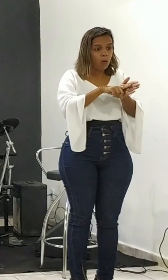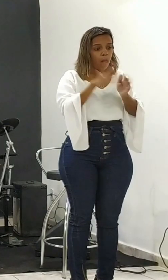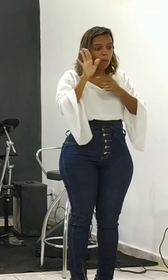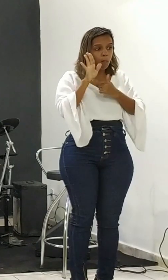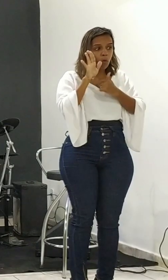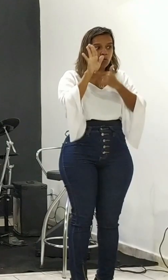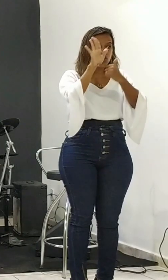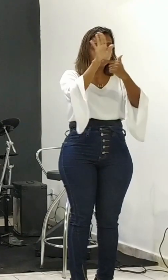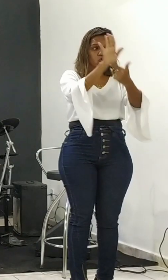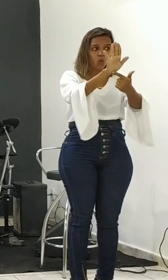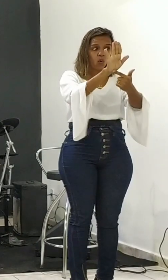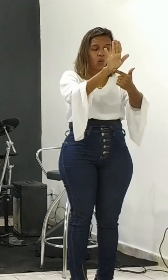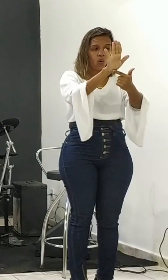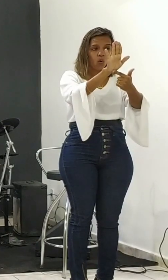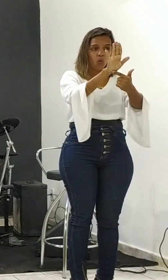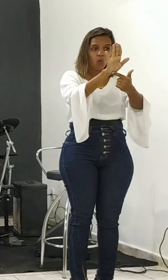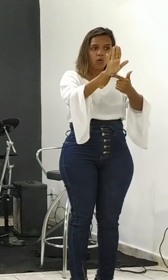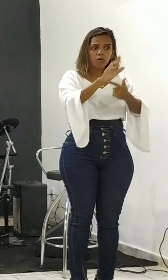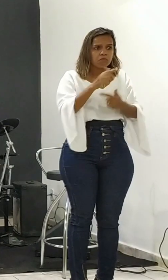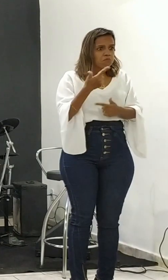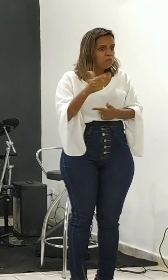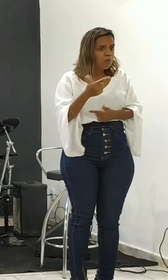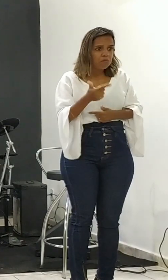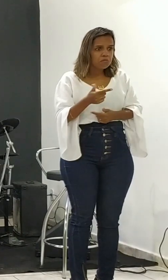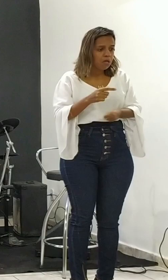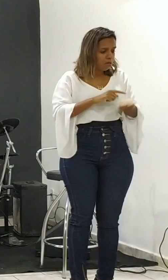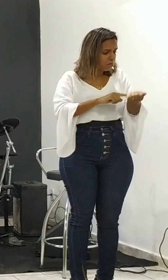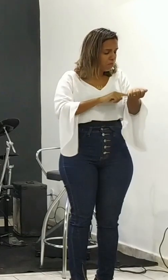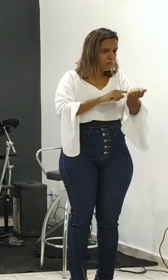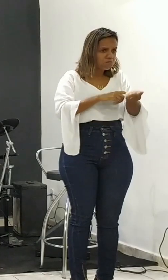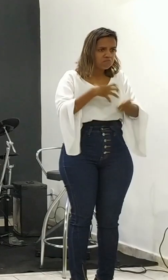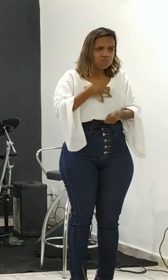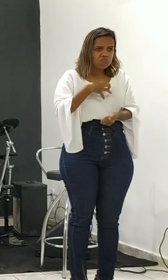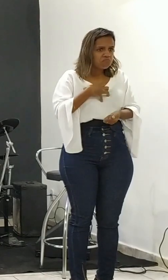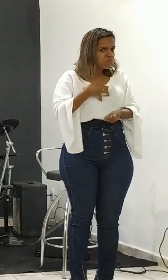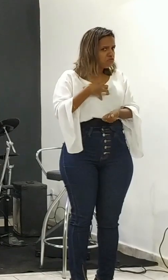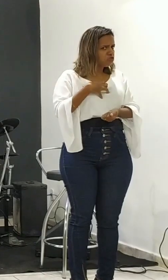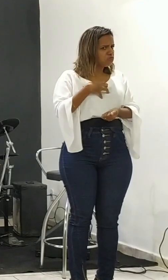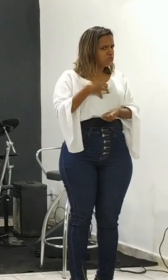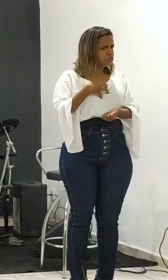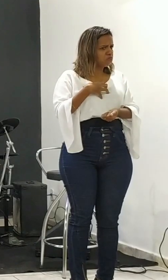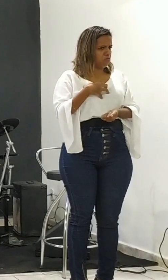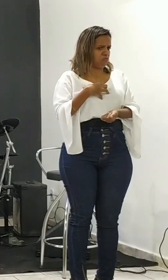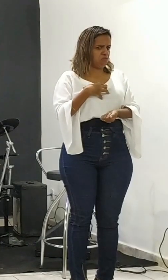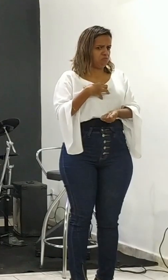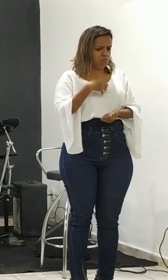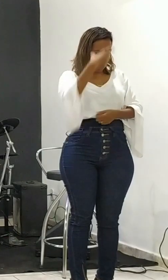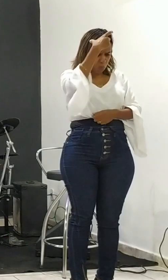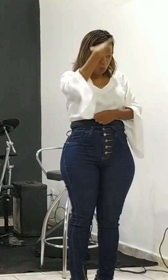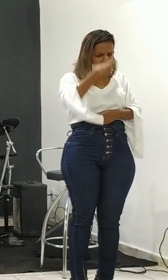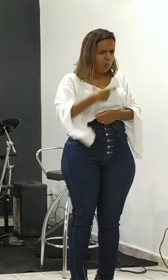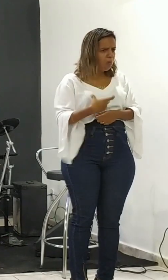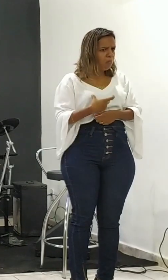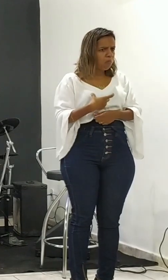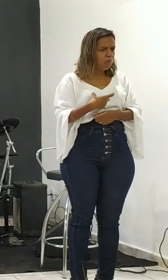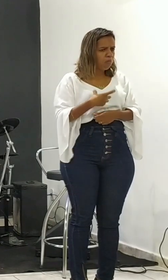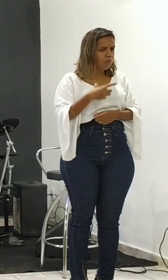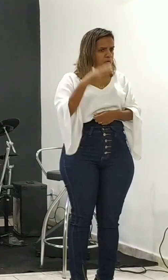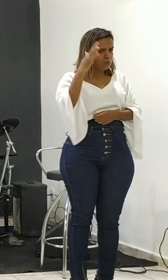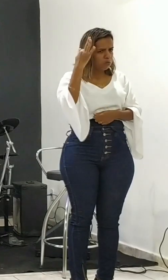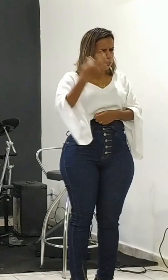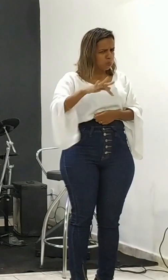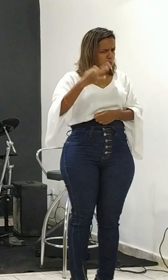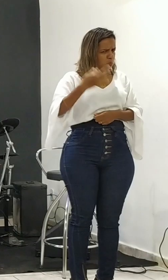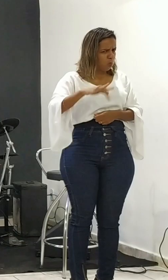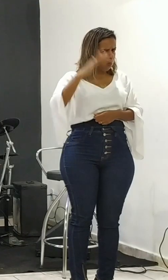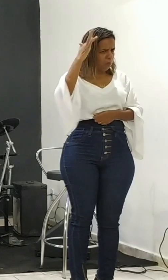constatou que a senhora não tem nenhum tipo de sintomas, como dor no corpo, dor de